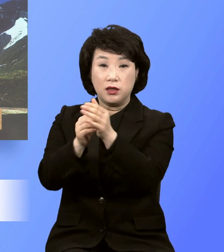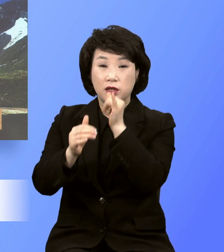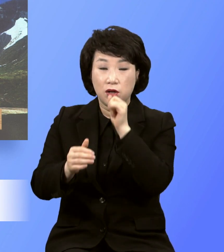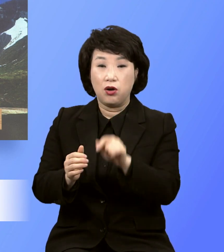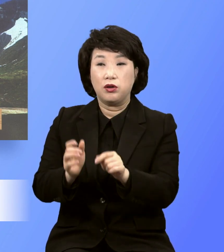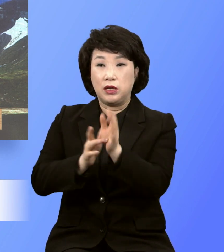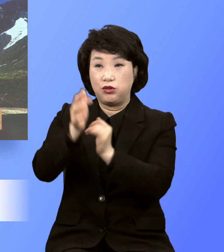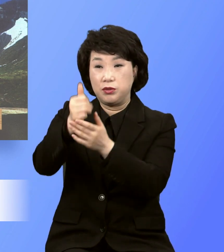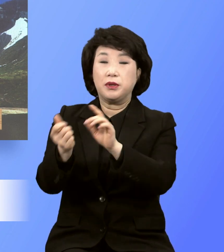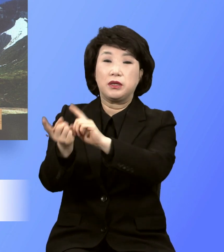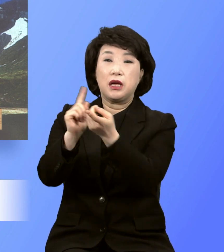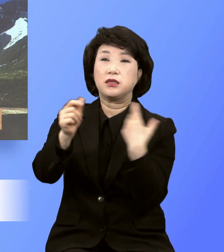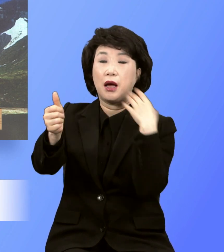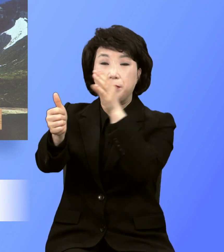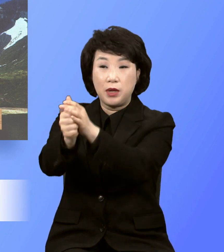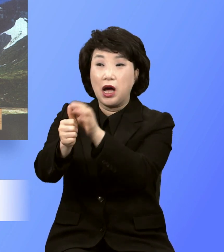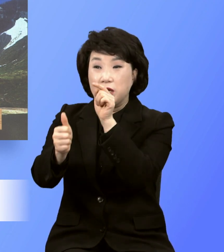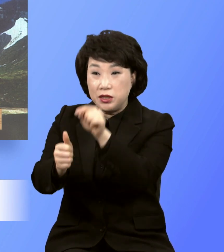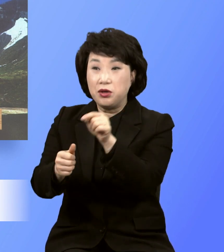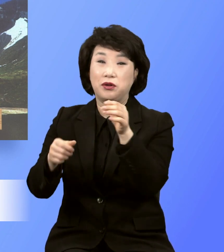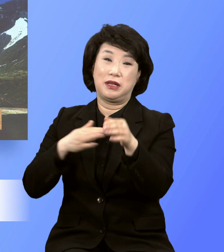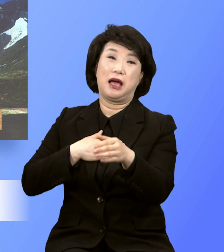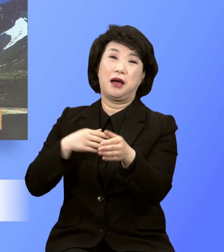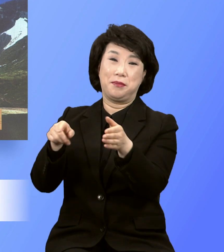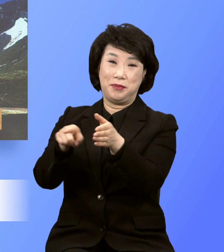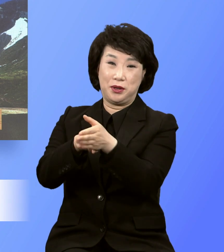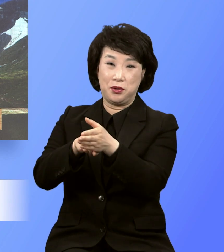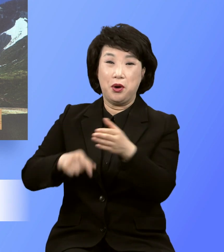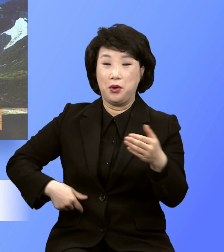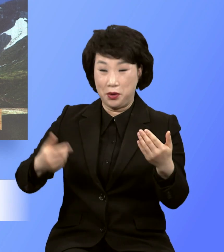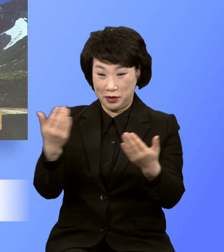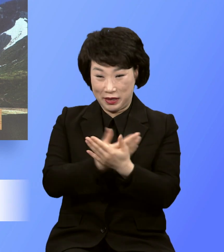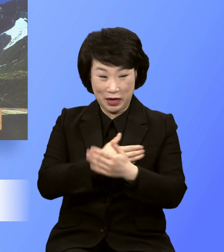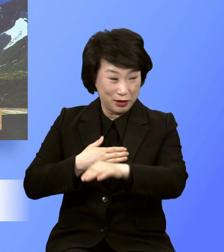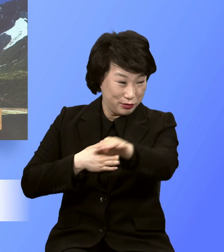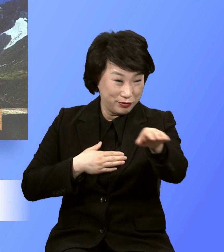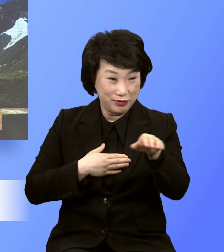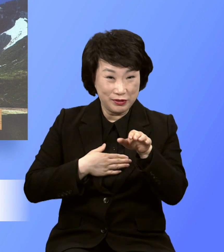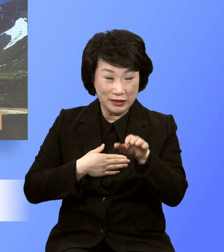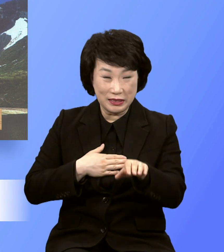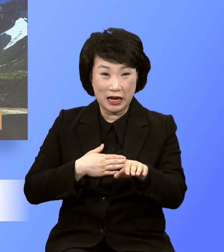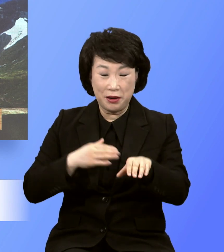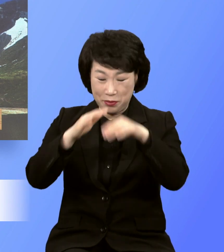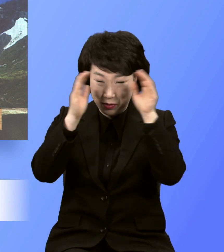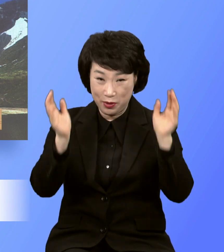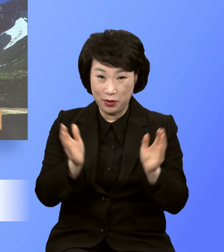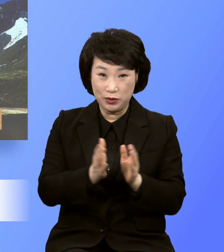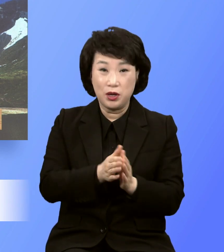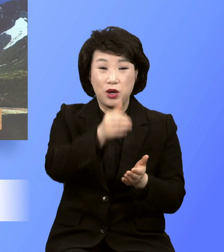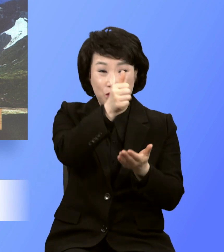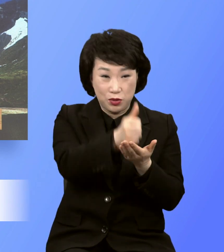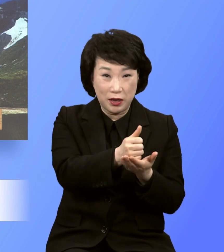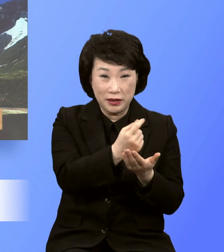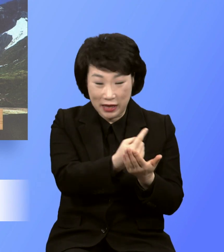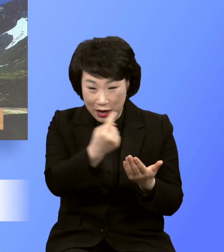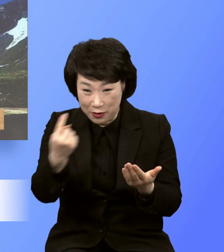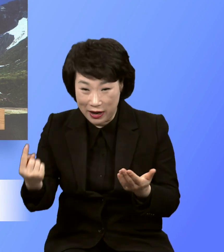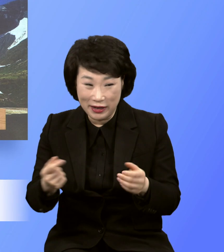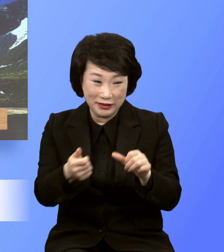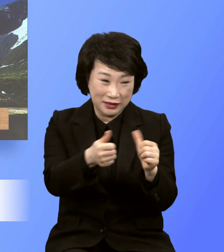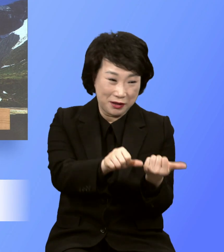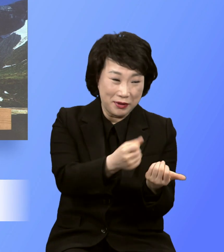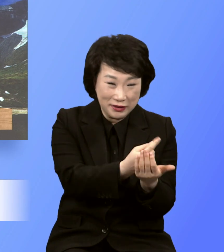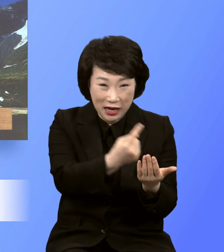그가 담당하신 사실을 믿고 회개하는 자들은 우리는 다 죄에서